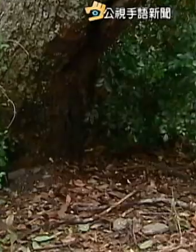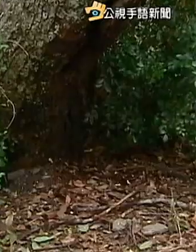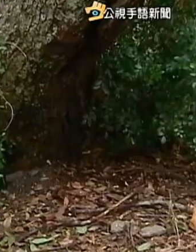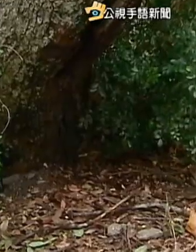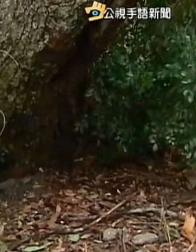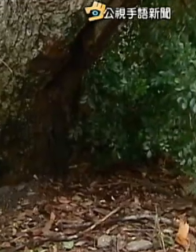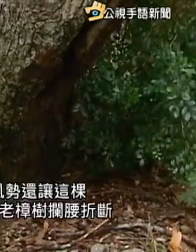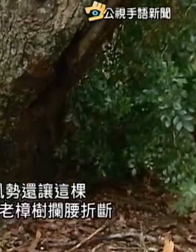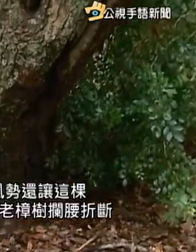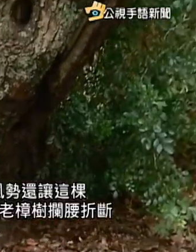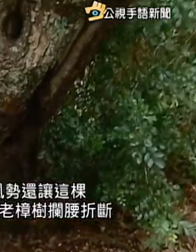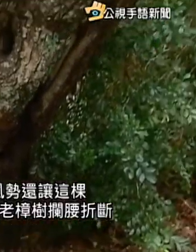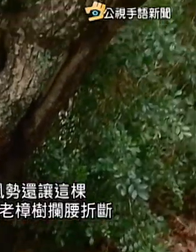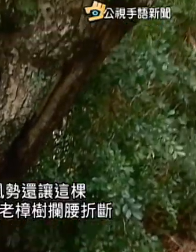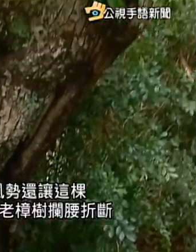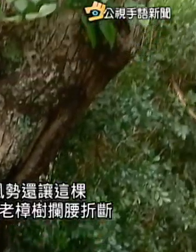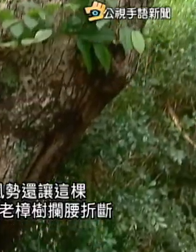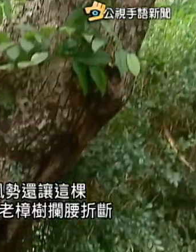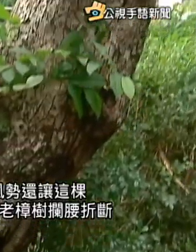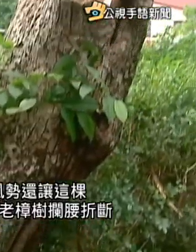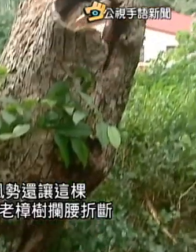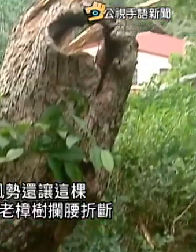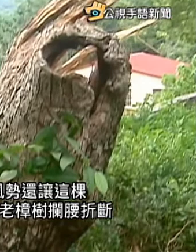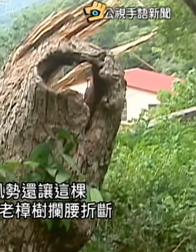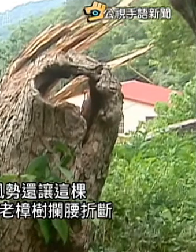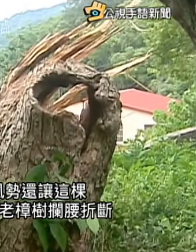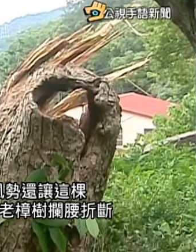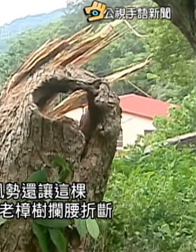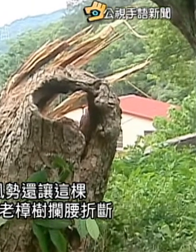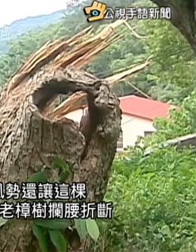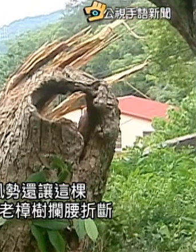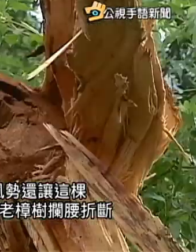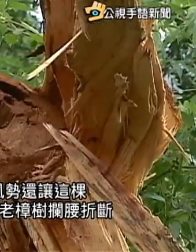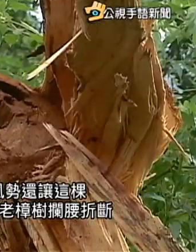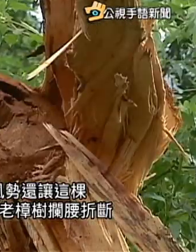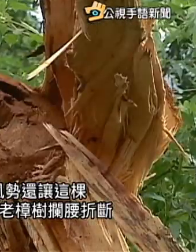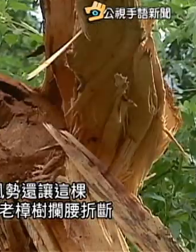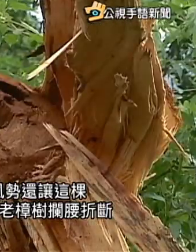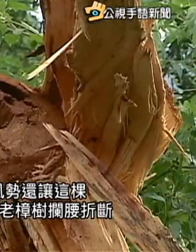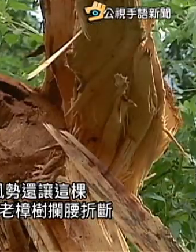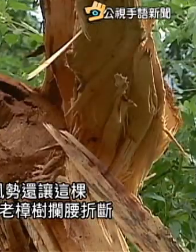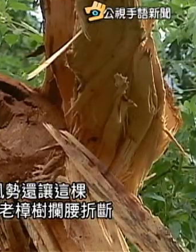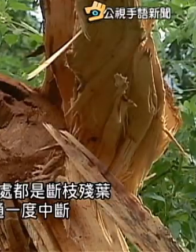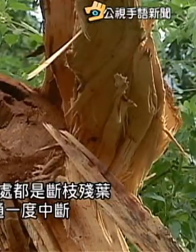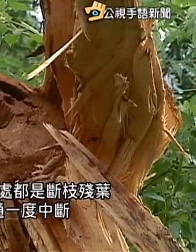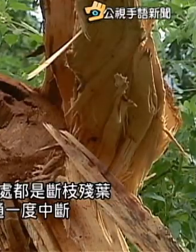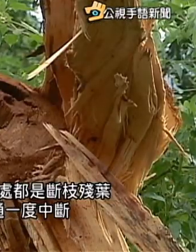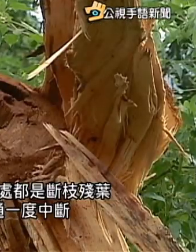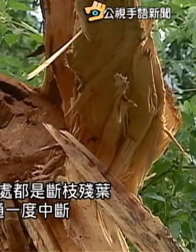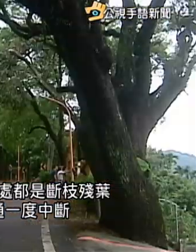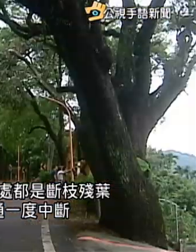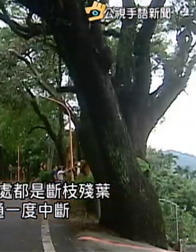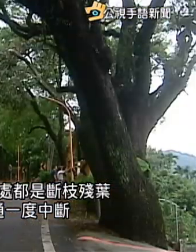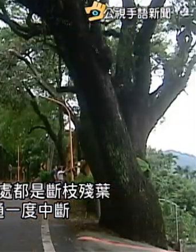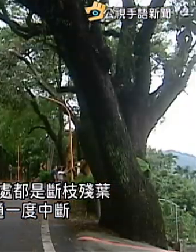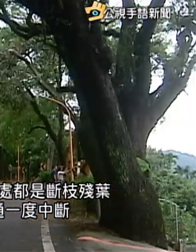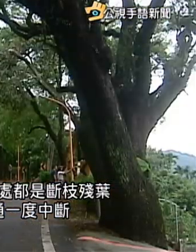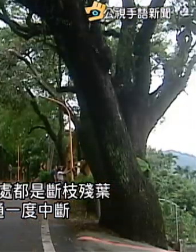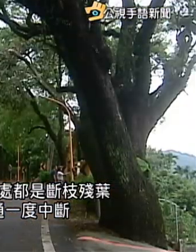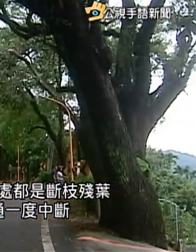强烈的风势还让这棵超过60年的老樟树拦腰折断，绿色隧道到处都是断枝残叶，让交通